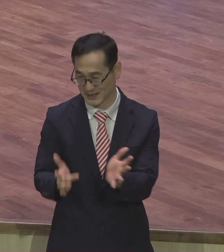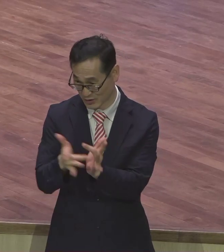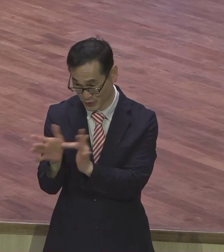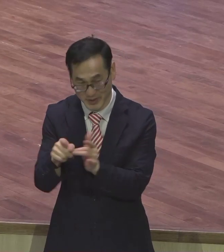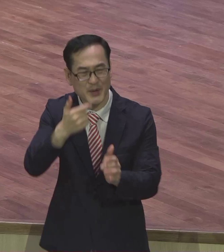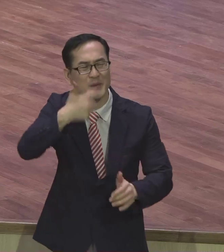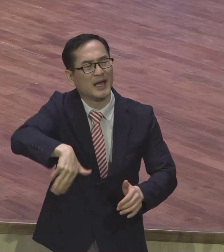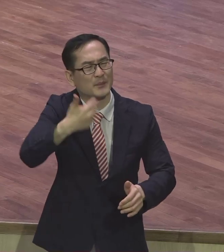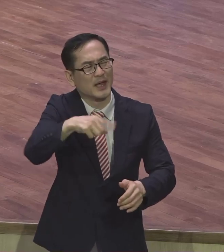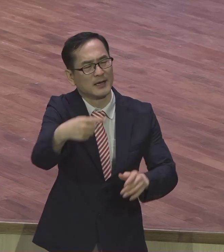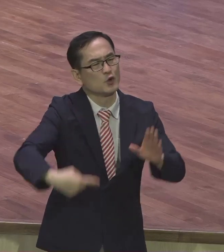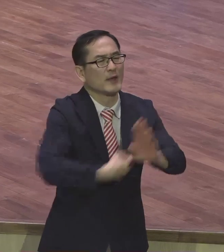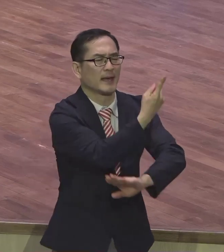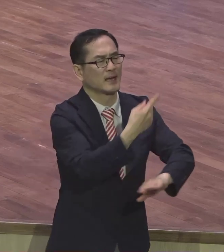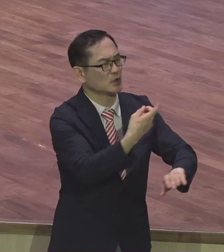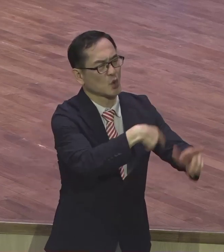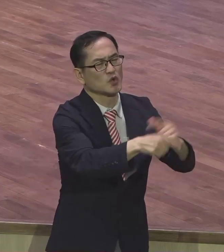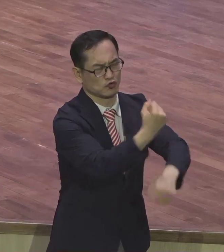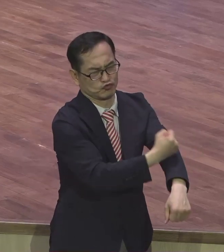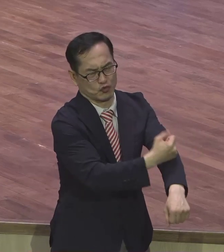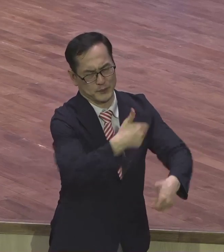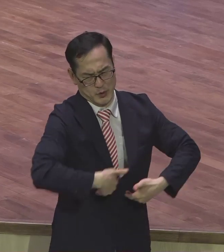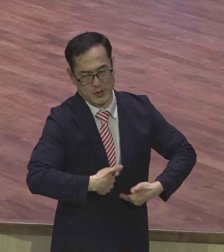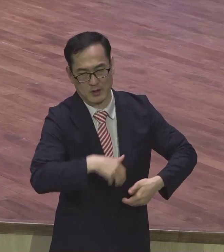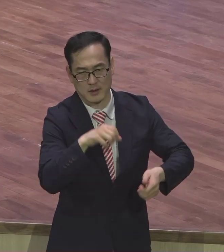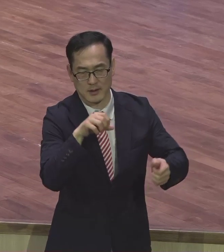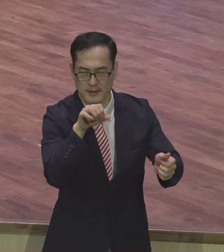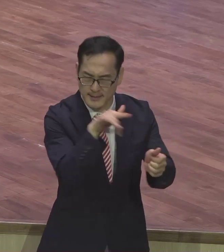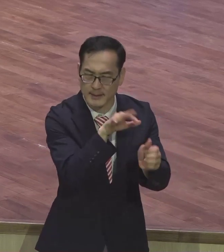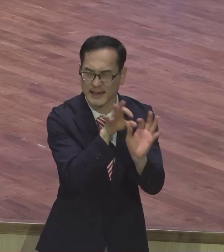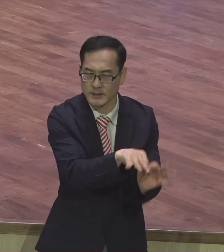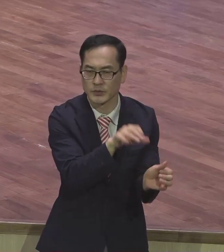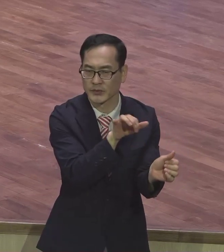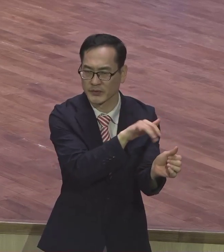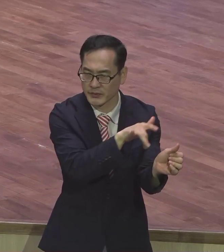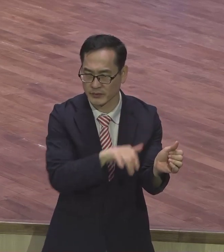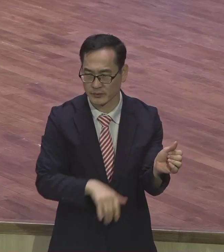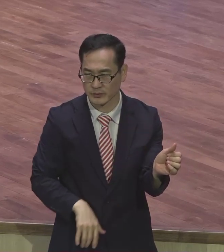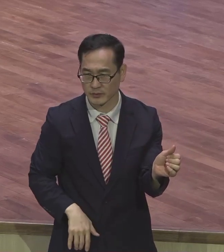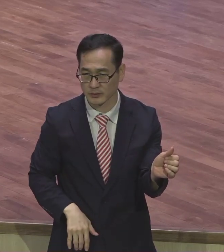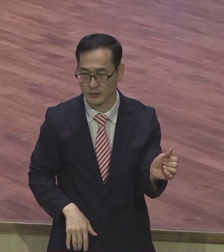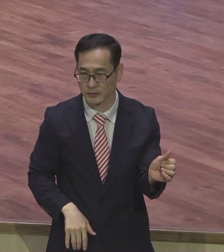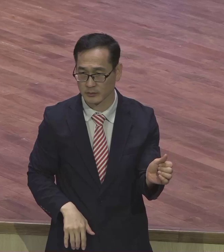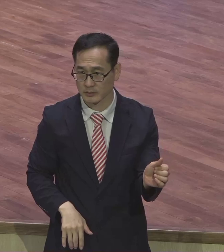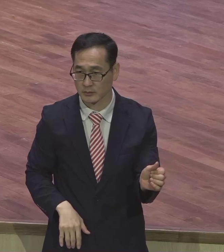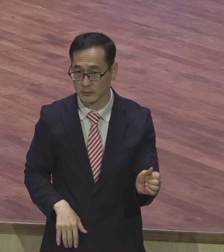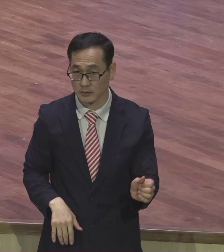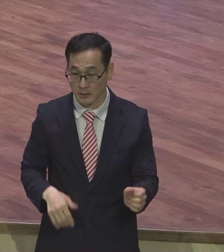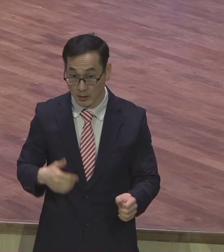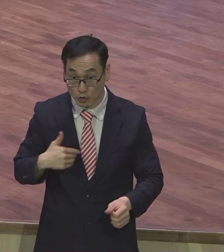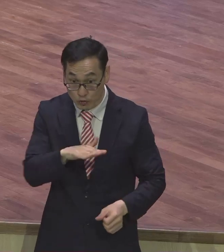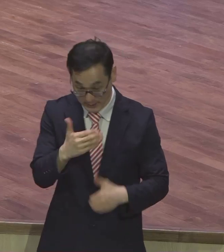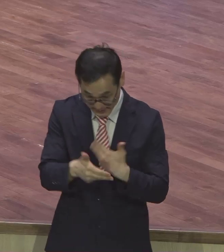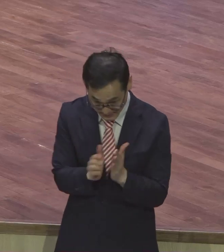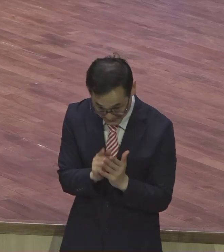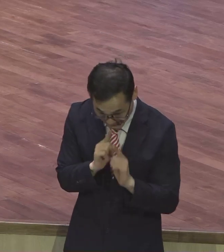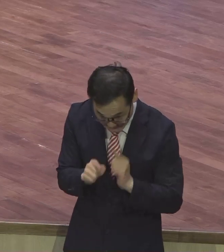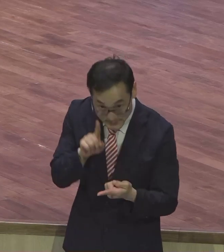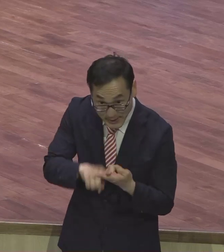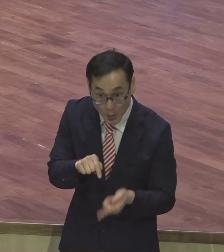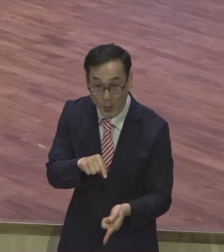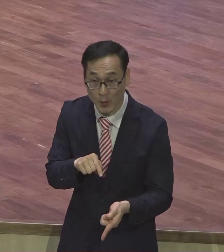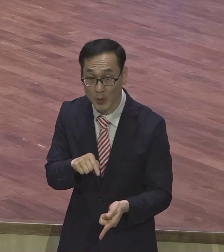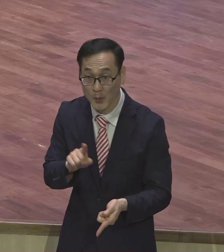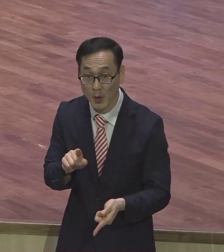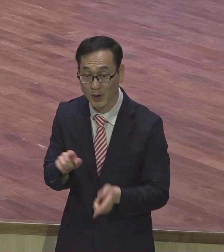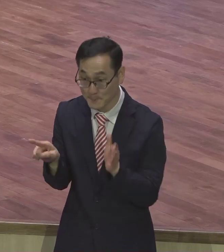복음의 말씀은 멀리 있는 것이 아닙니다 우리 마음과 우리 입에 가까이 있어서 믿고 고백하기만 하면